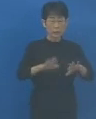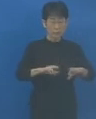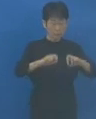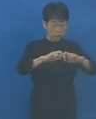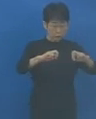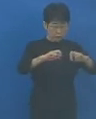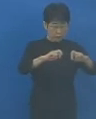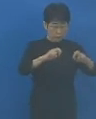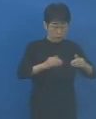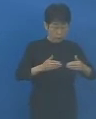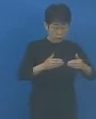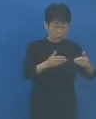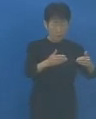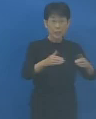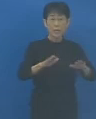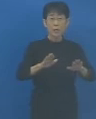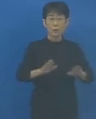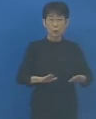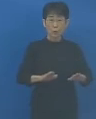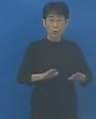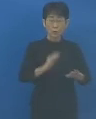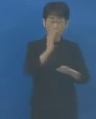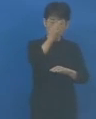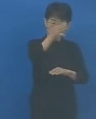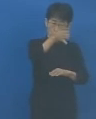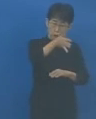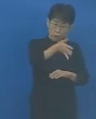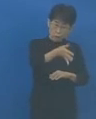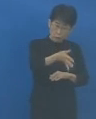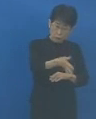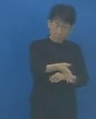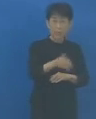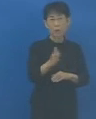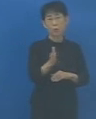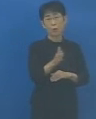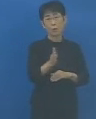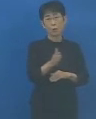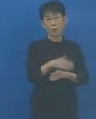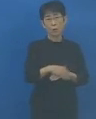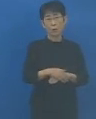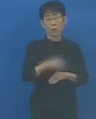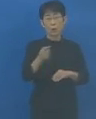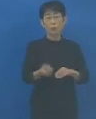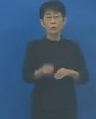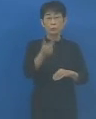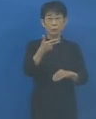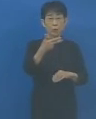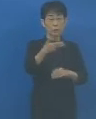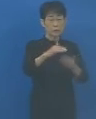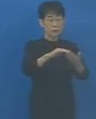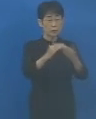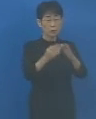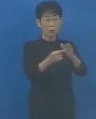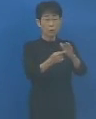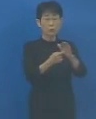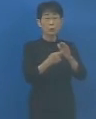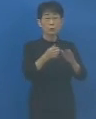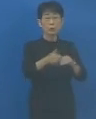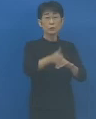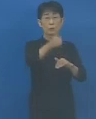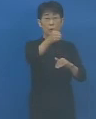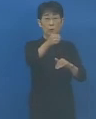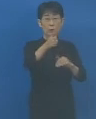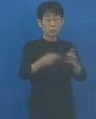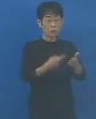め、今日の夕方ごろですね、まあ急遽市町村長にもご出席を仰ぎなが